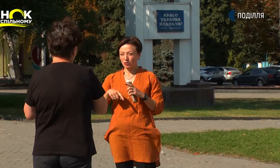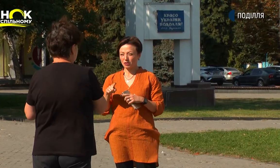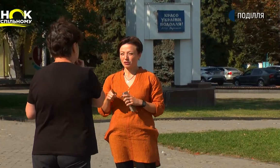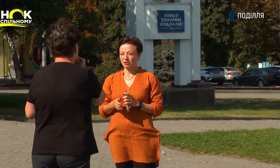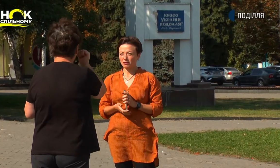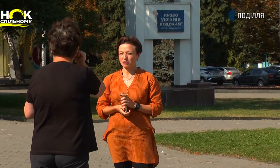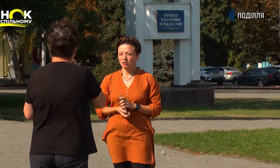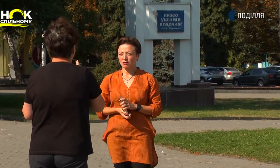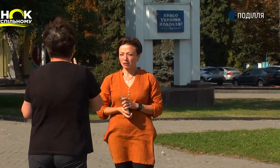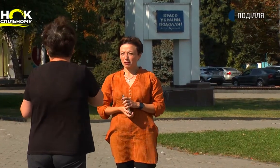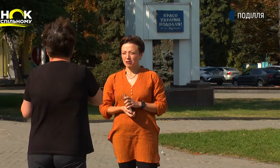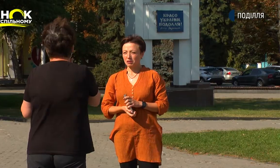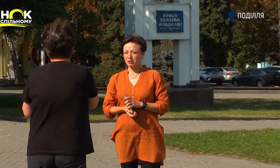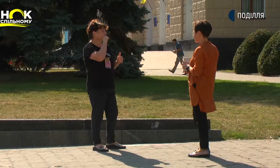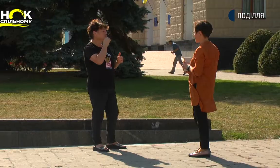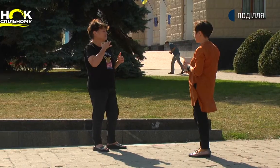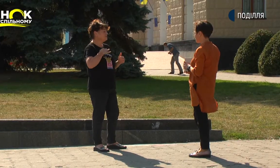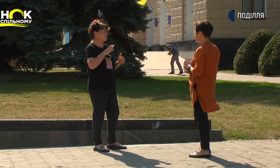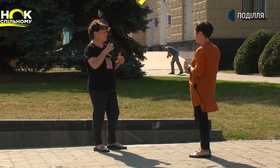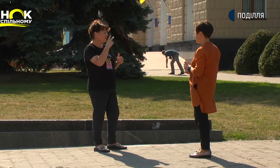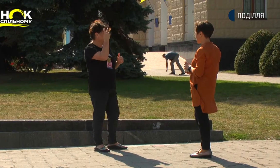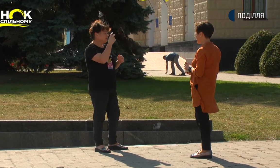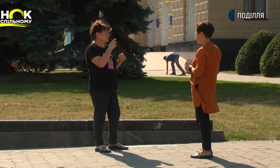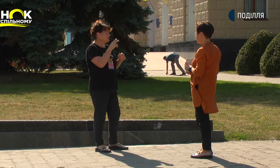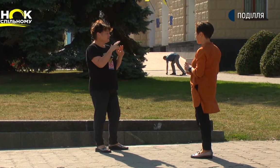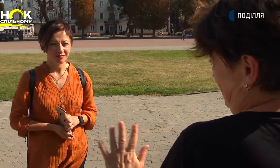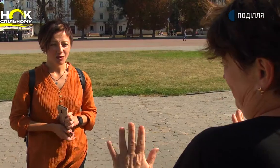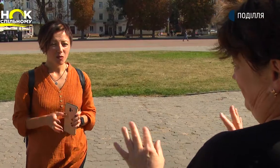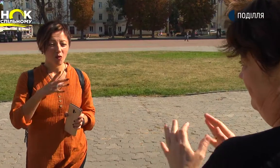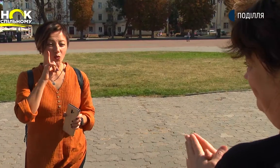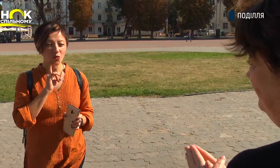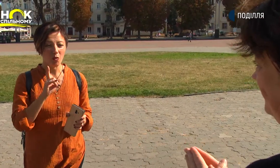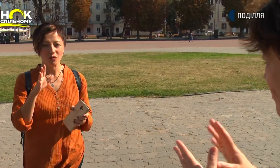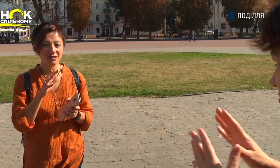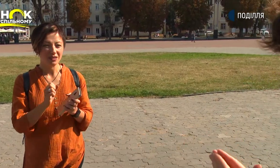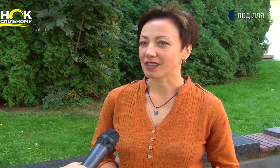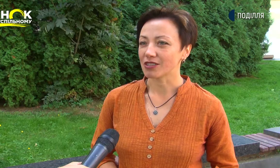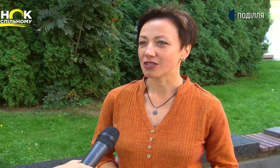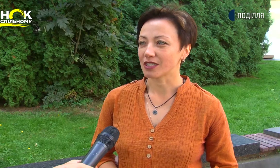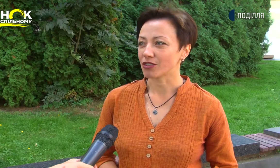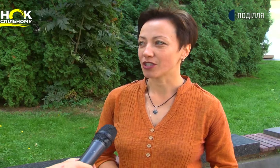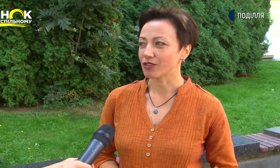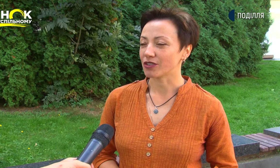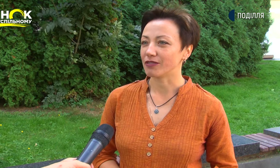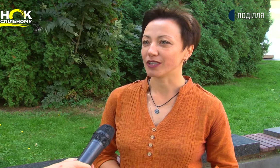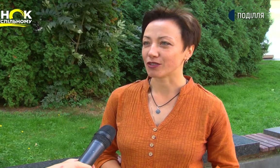на обличчі та напрямком рухів можна передати усе те ж саме, про що йдеться в усній розмові. Те, що це розширює твій